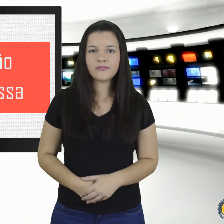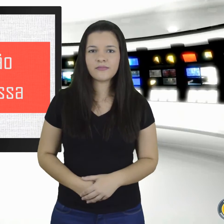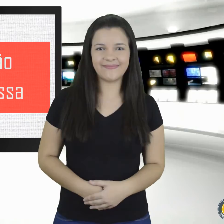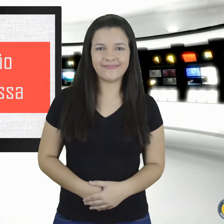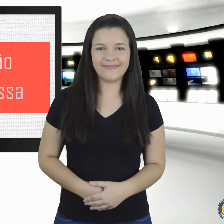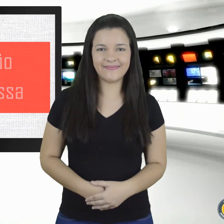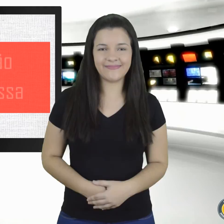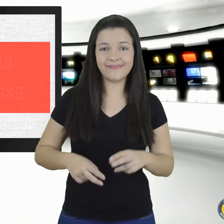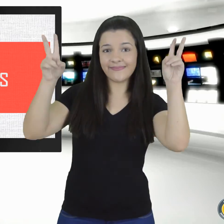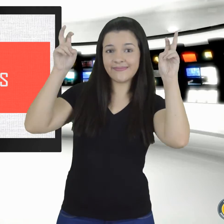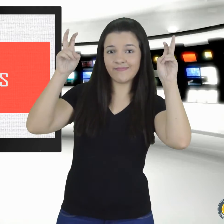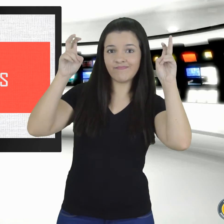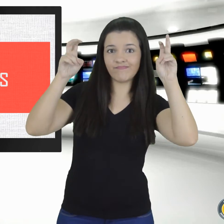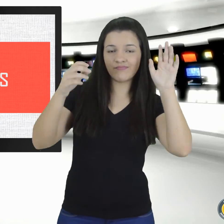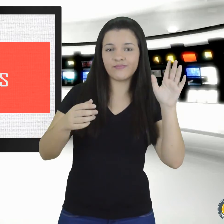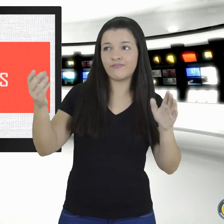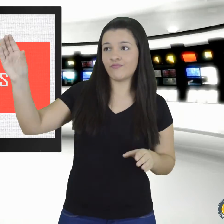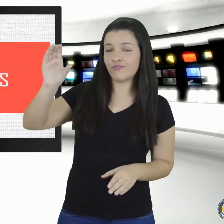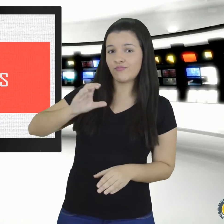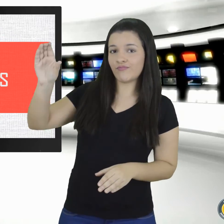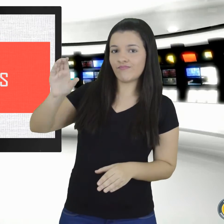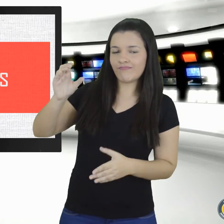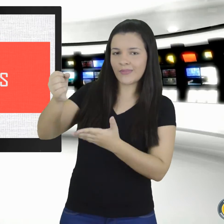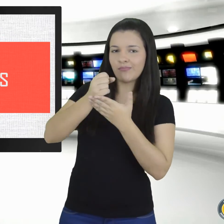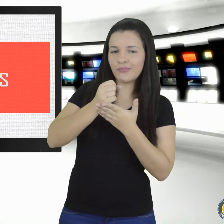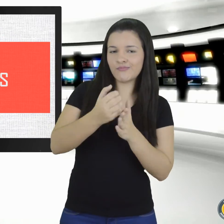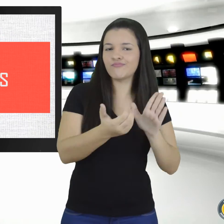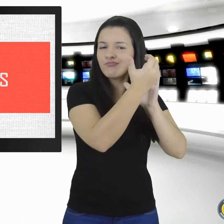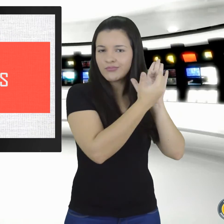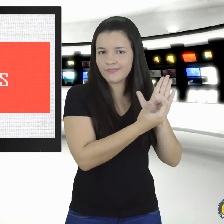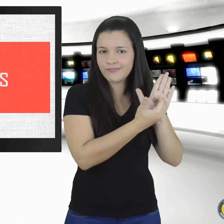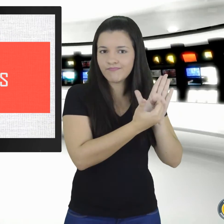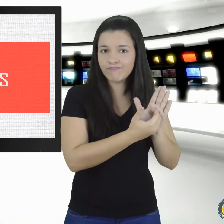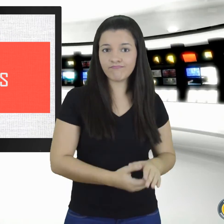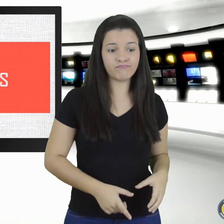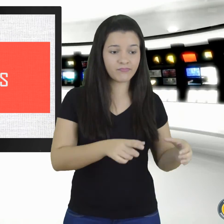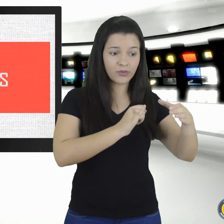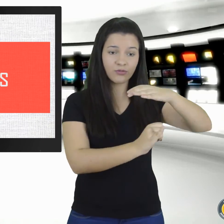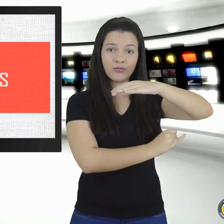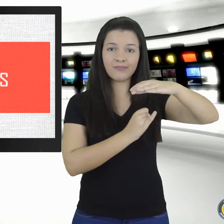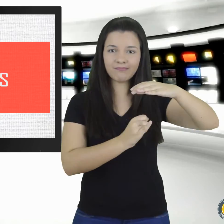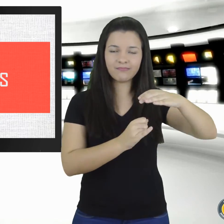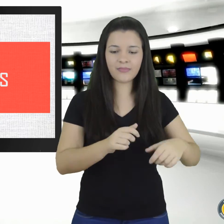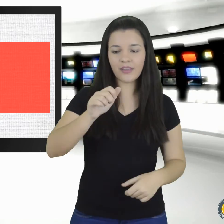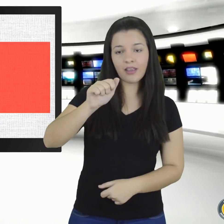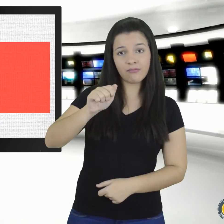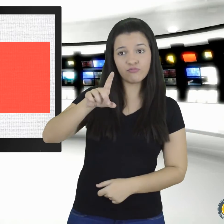Menos doações. A ADID, Associação para o Desenvolvimento Integral do